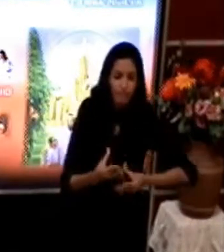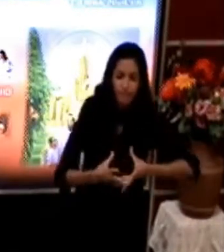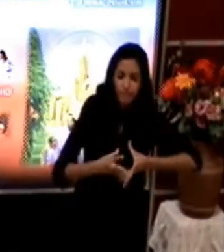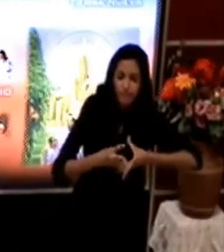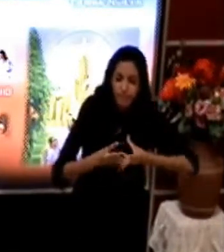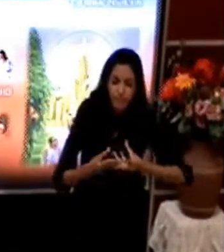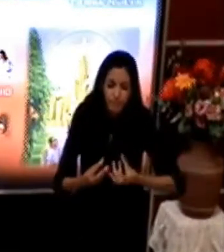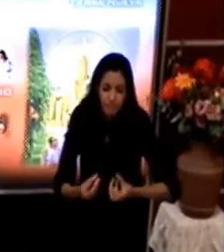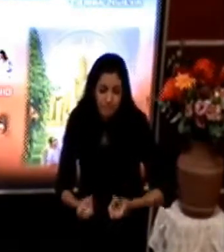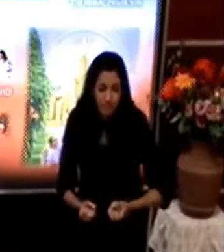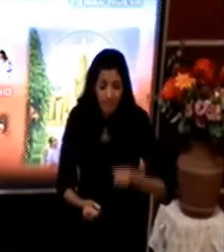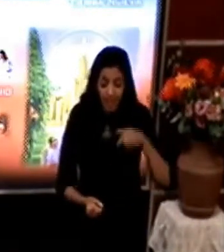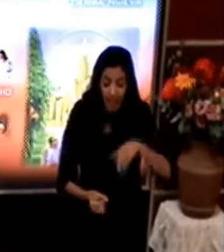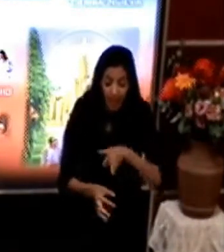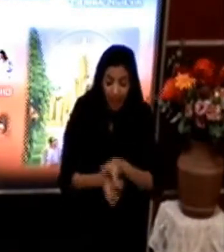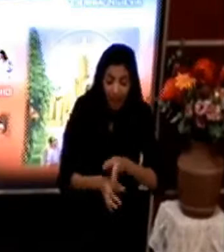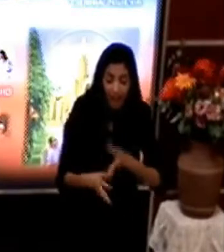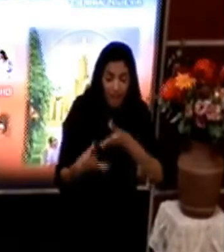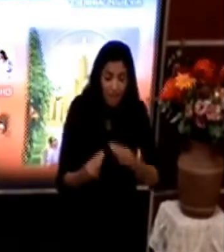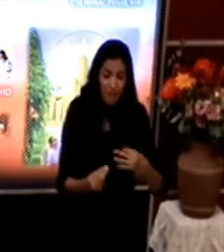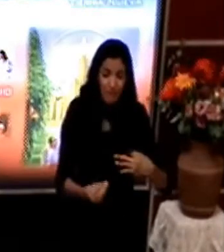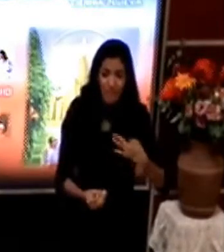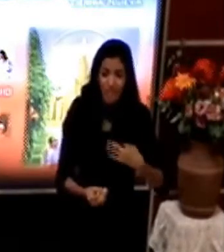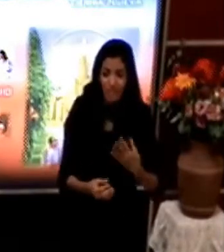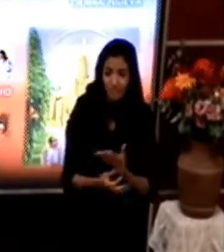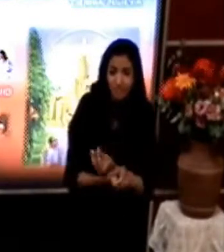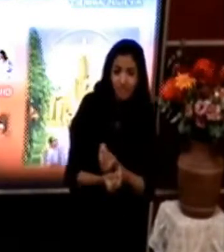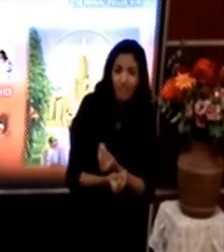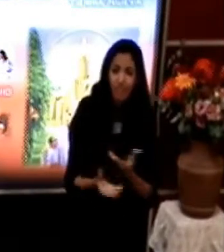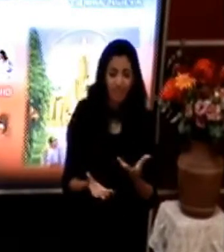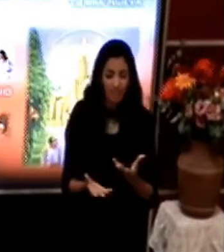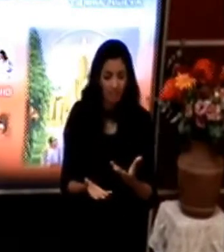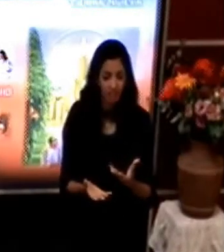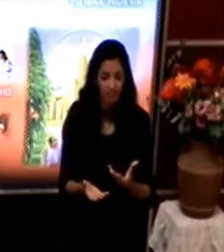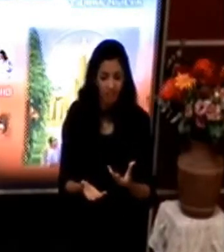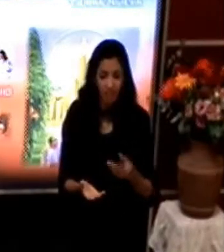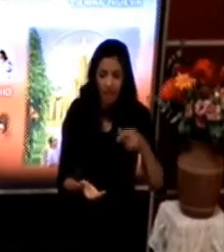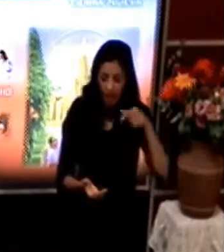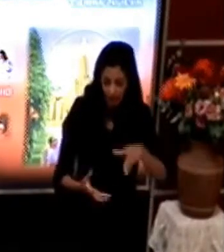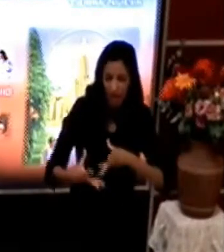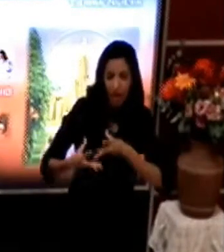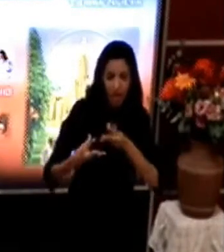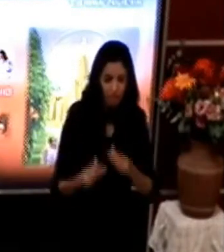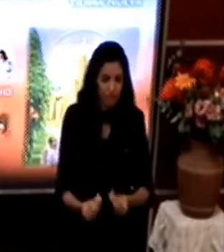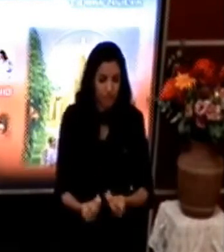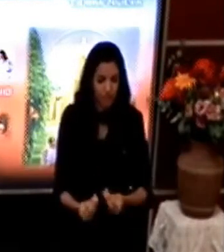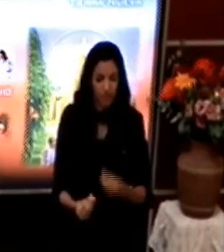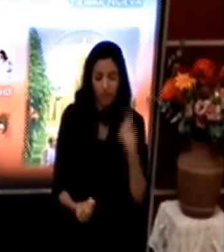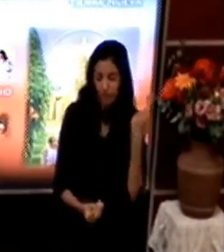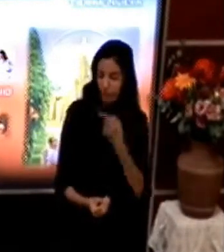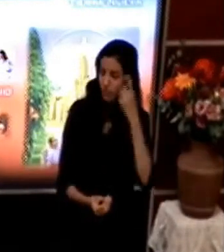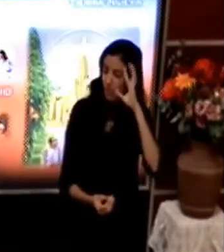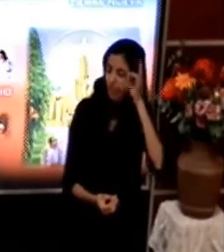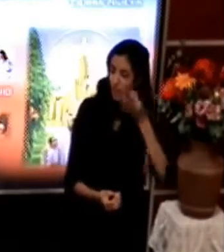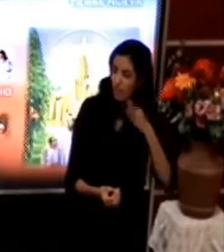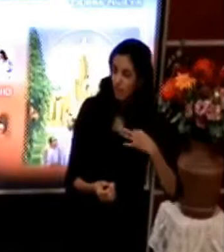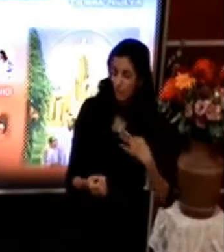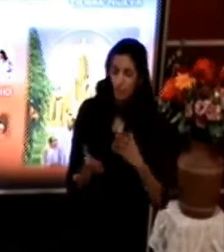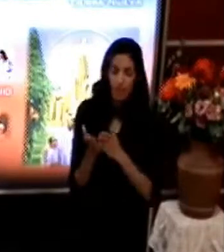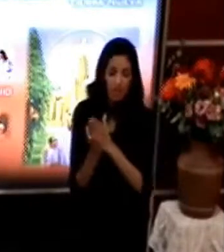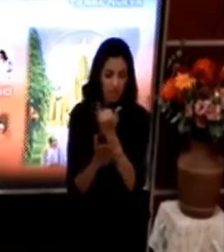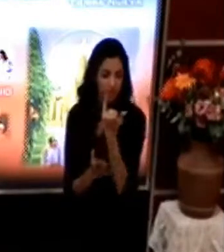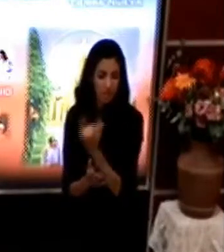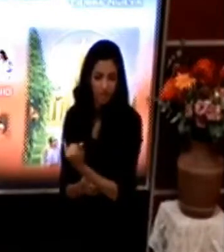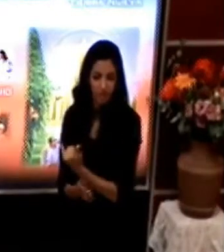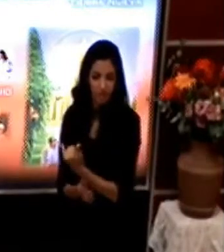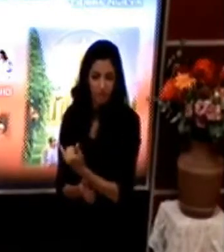tiene significado la vida para ellos. Pero nosotros sabemos que nos aguarda una eternidad. Esa es la esperanza que tenemos